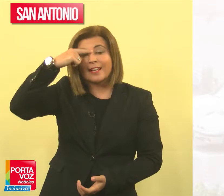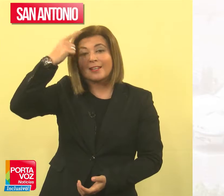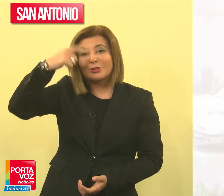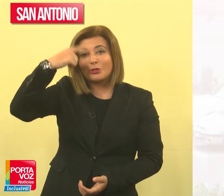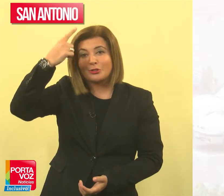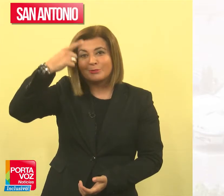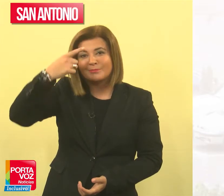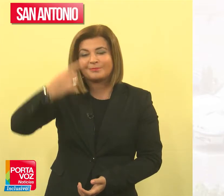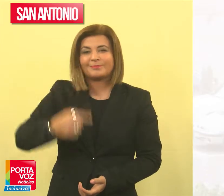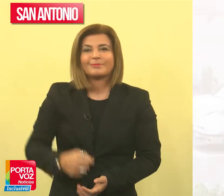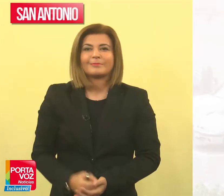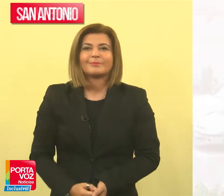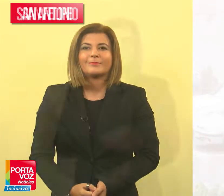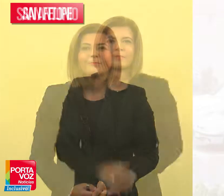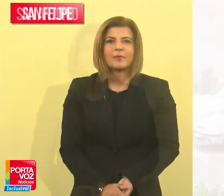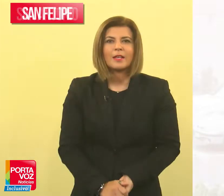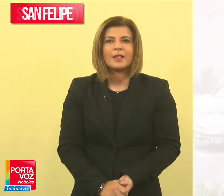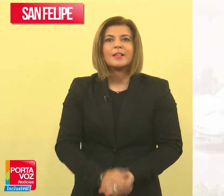San Antonio,